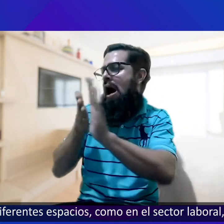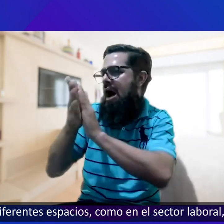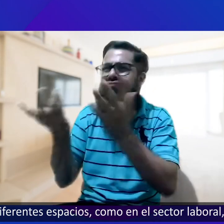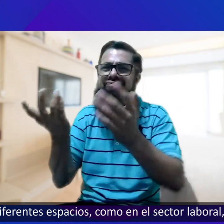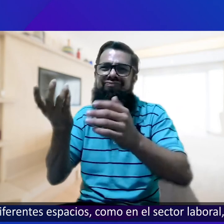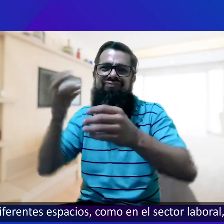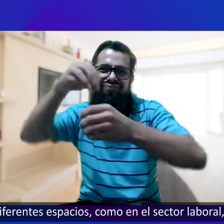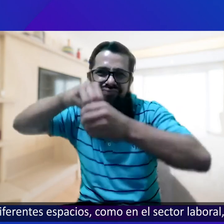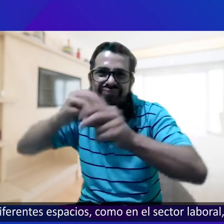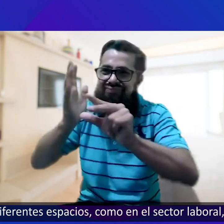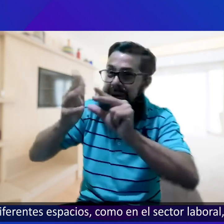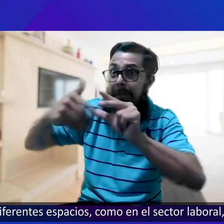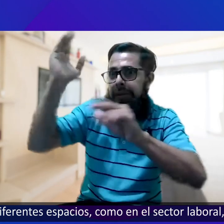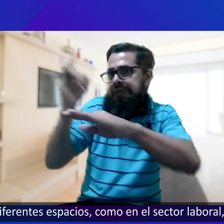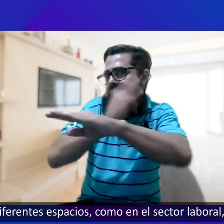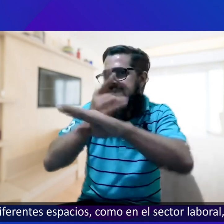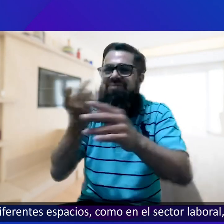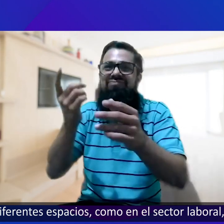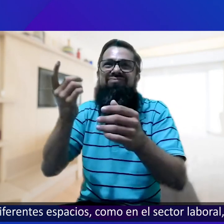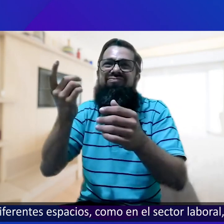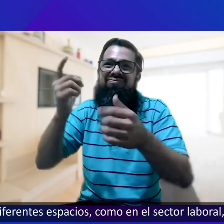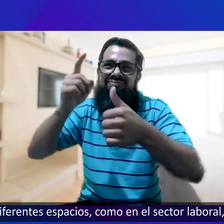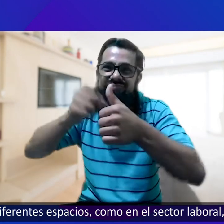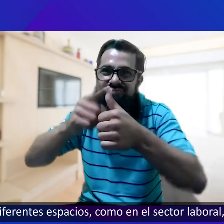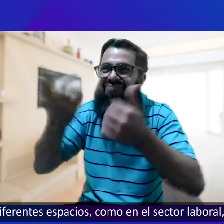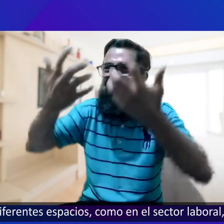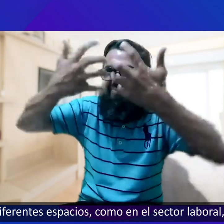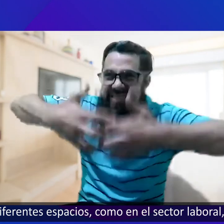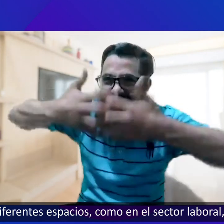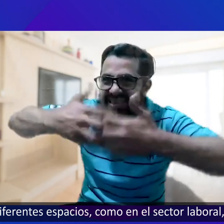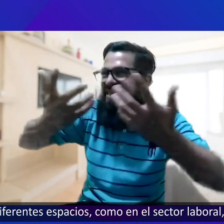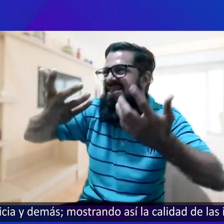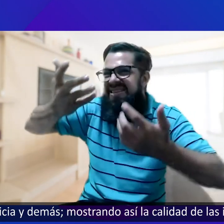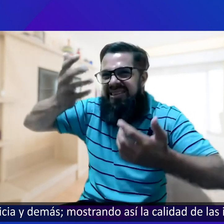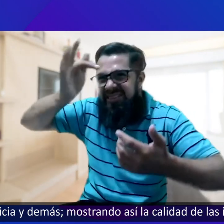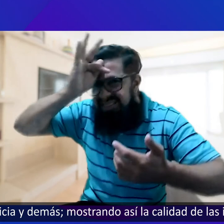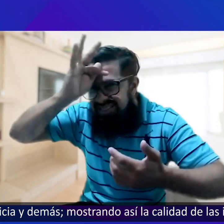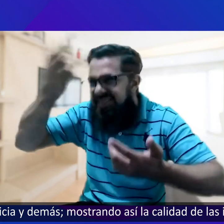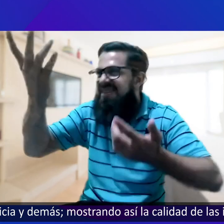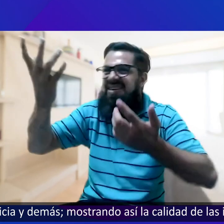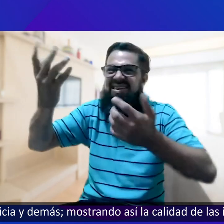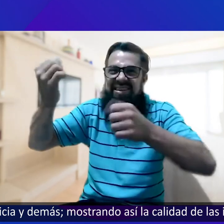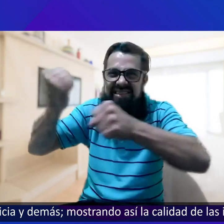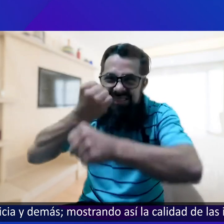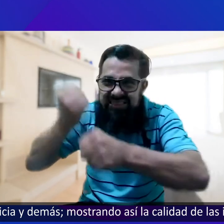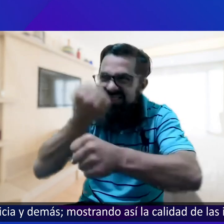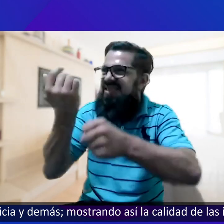Al ser muy solicitado para la interacción en diferentes espacios, como el sector laboral, salud,